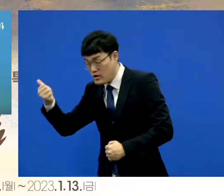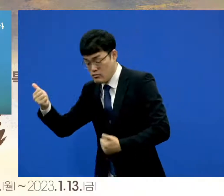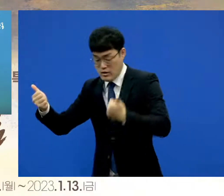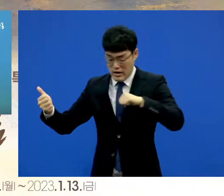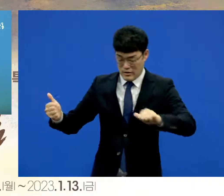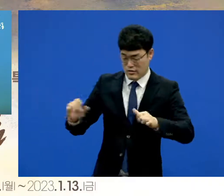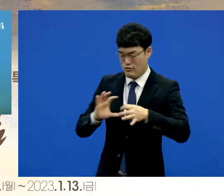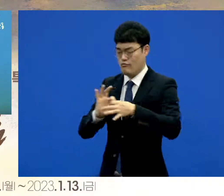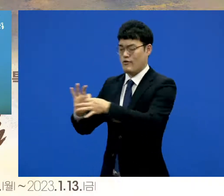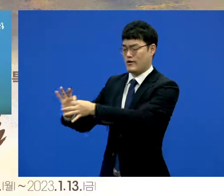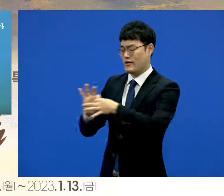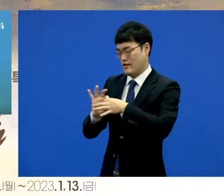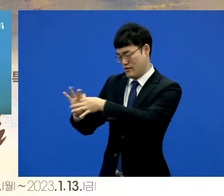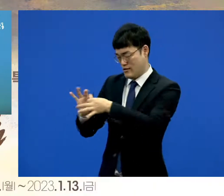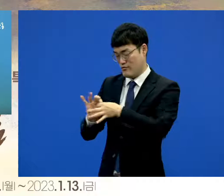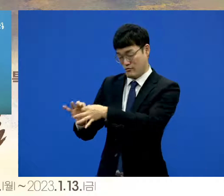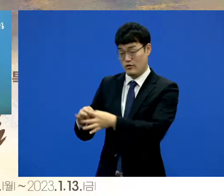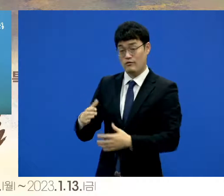것들이죠.